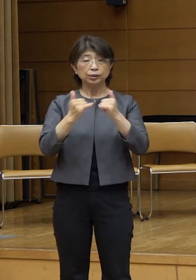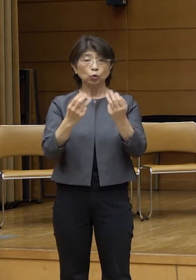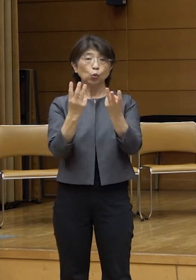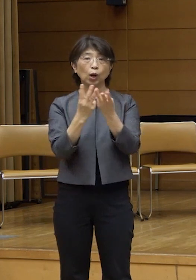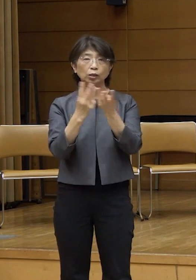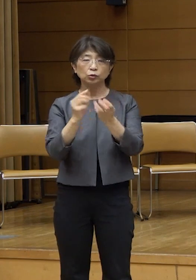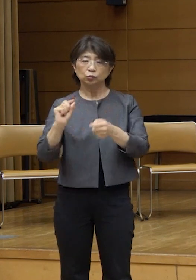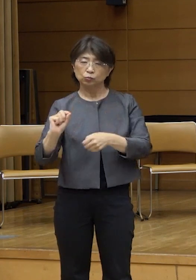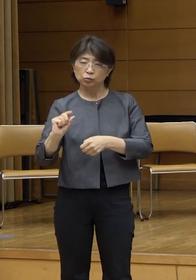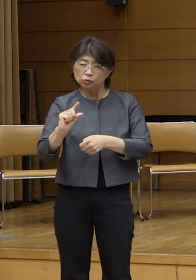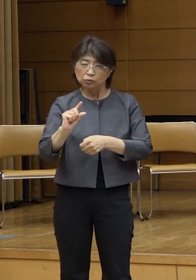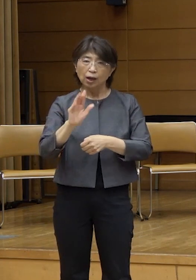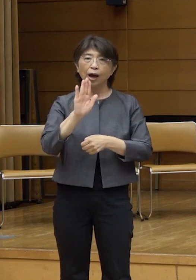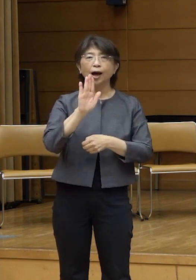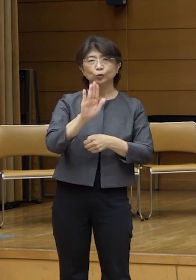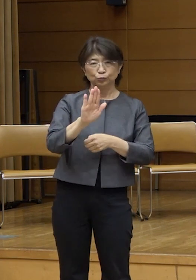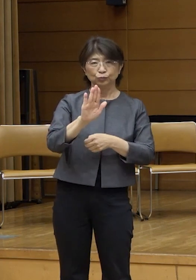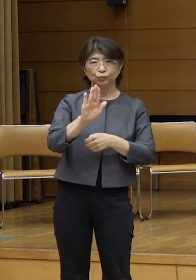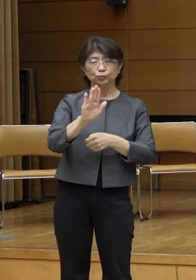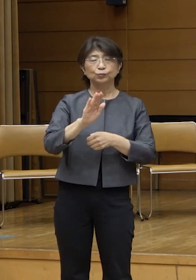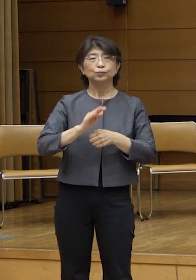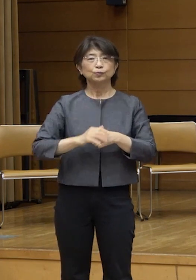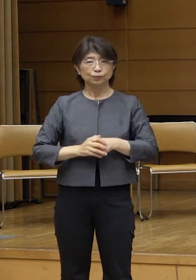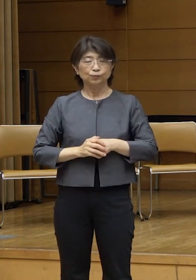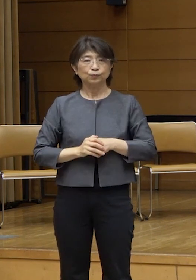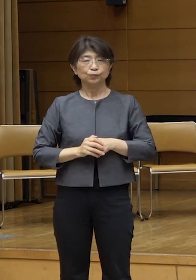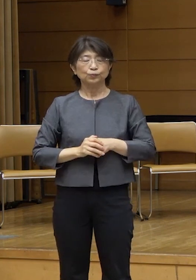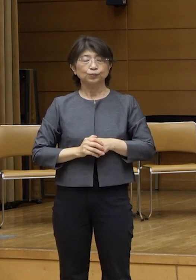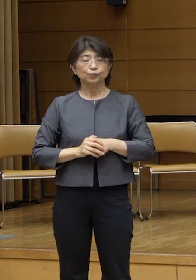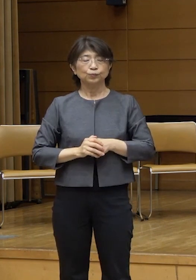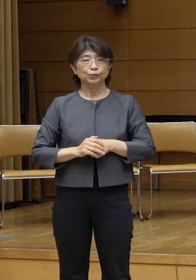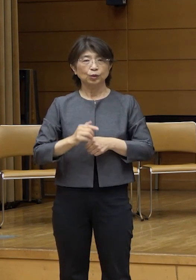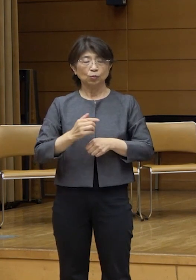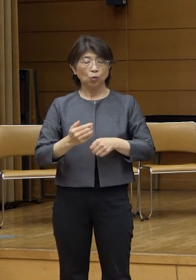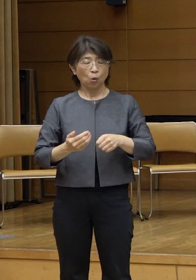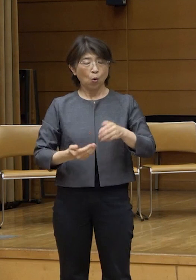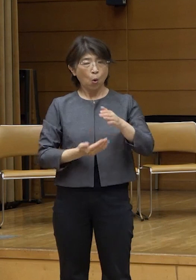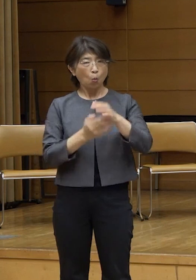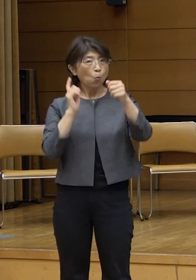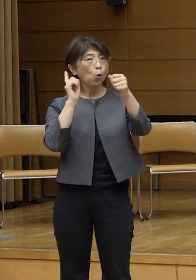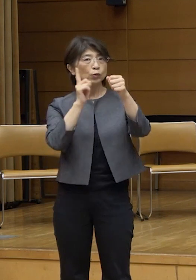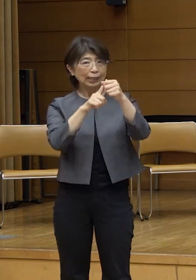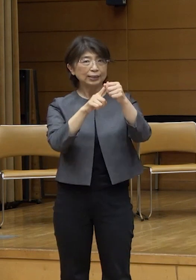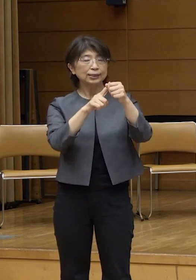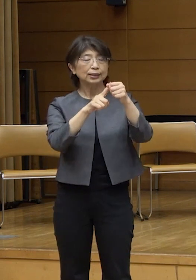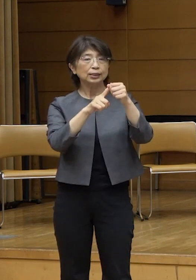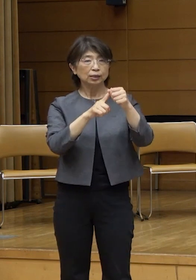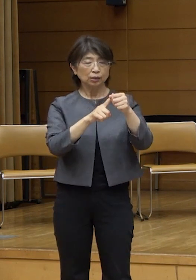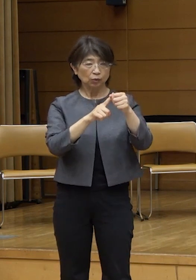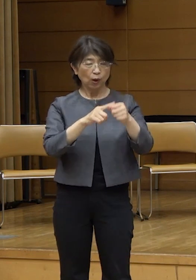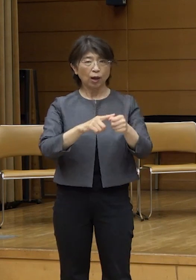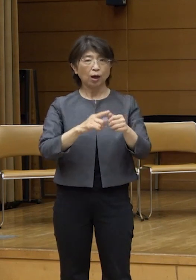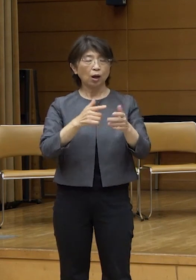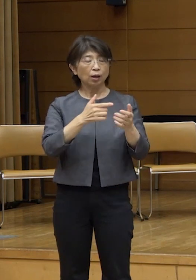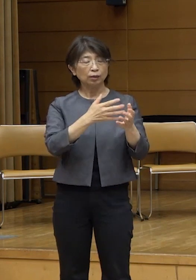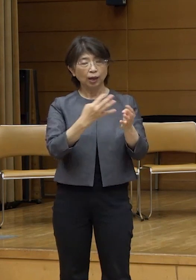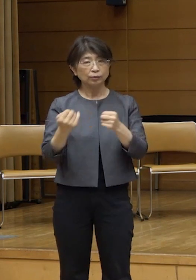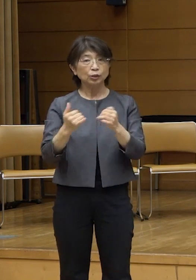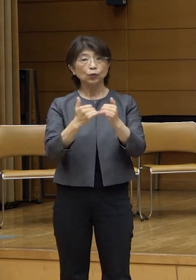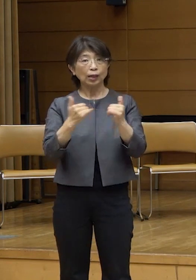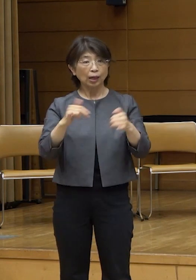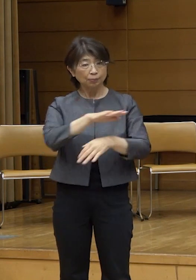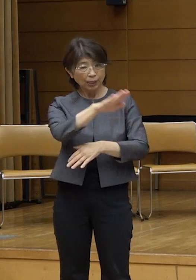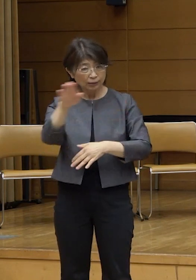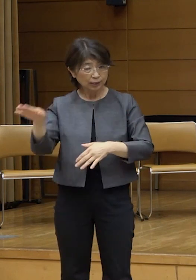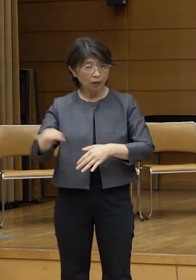それに対して、おそらくこれは最大の目的だと思うんですけれども、多くの方が、それほど不安に